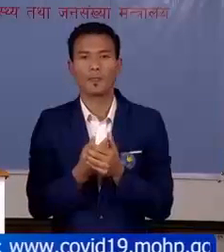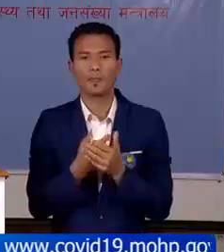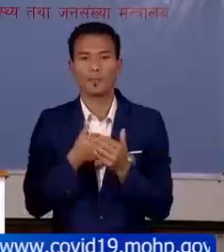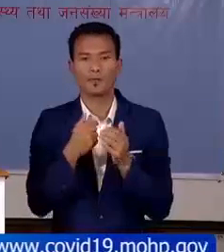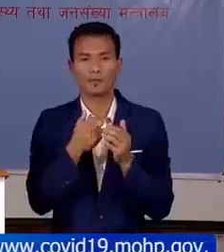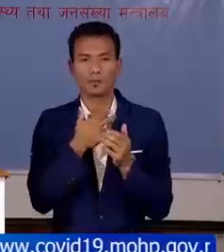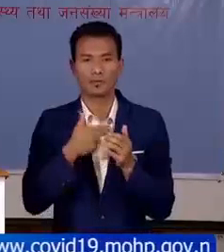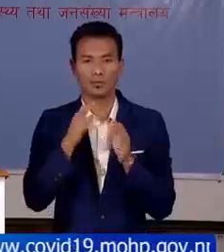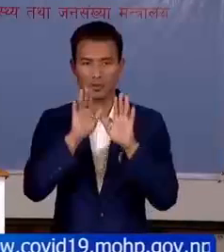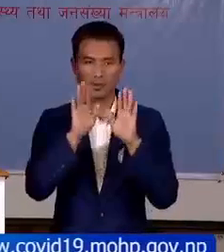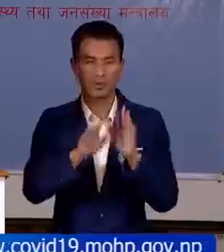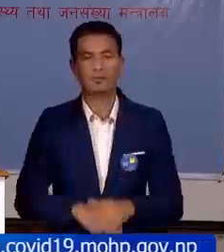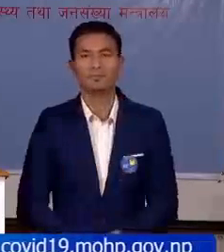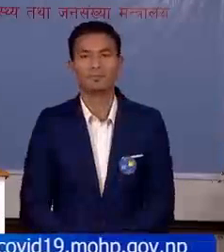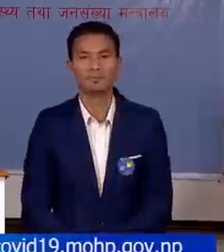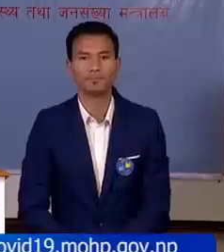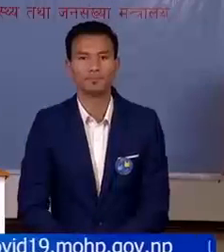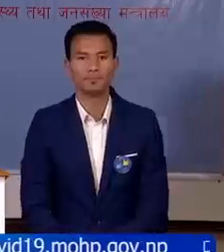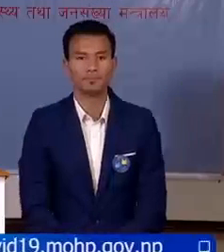मचानाच्चु धनिवाद।